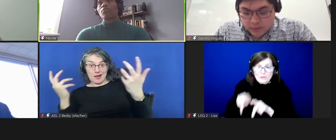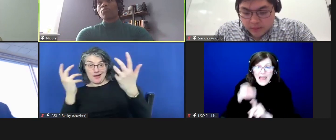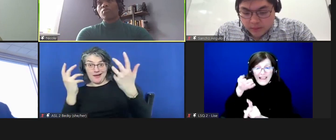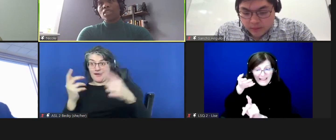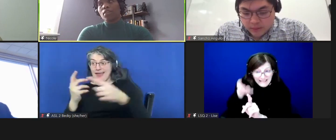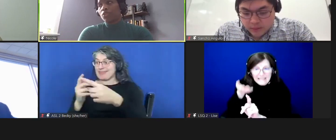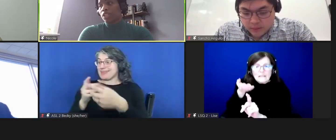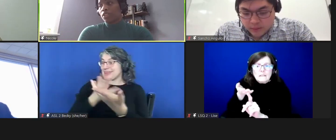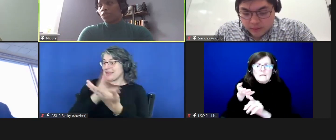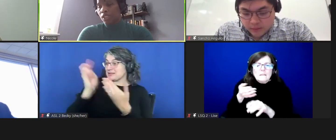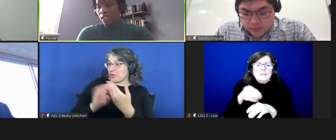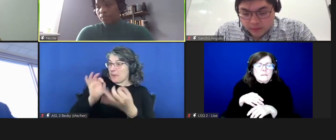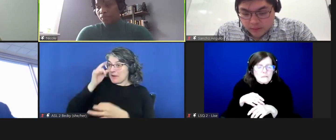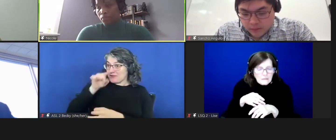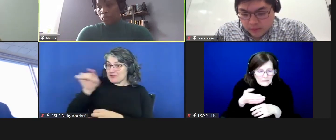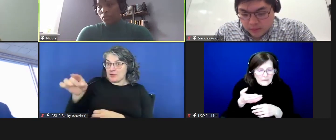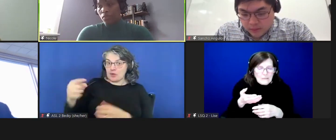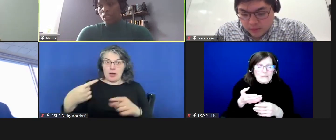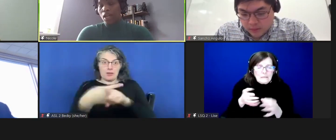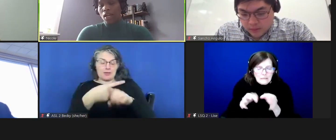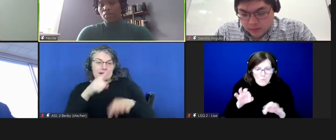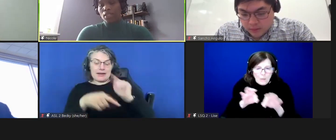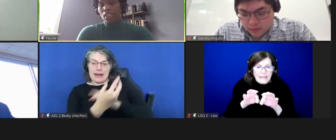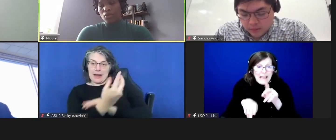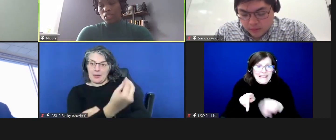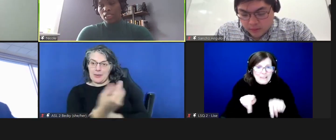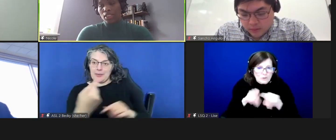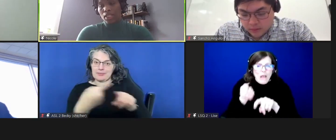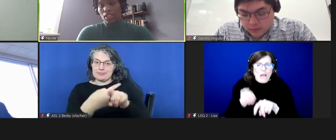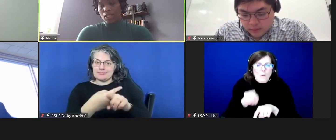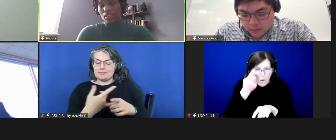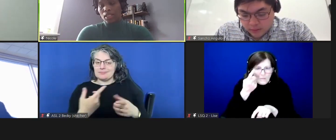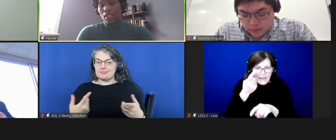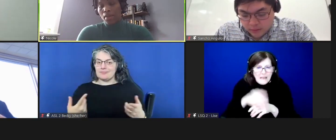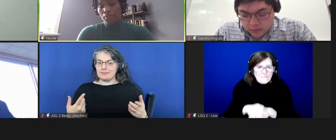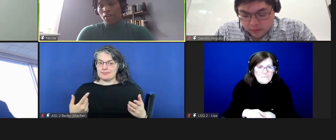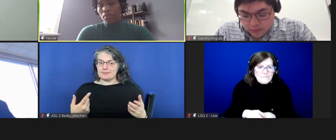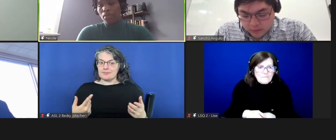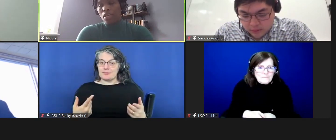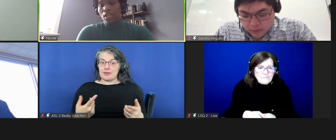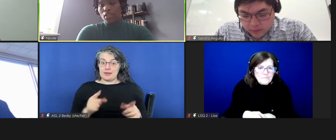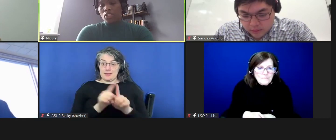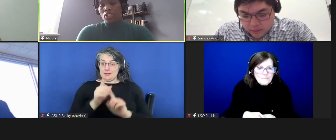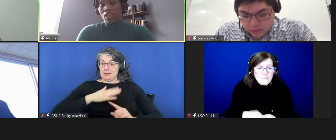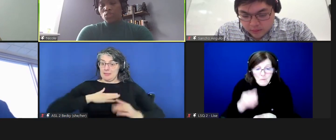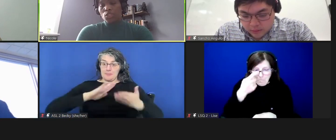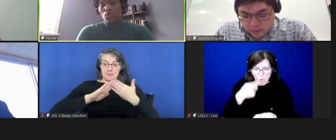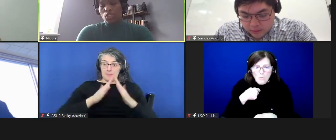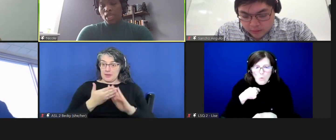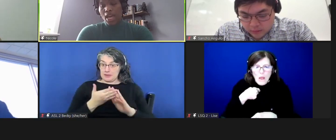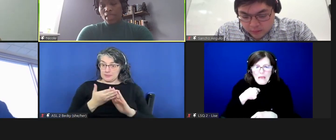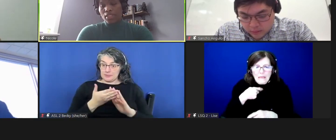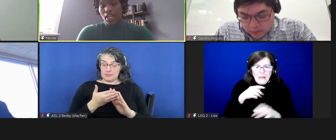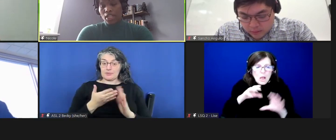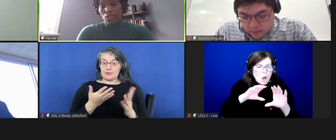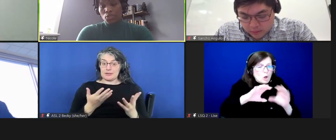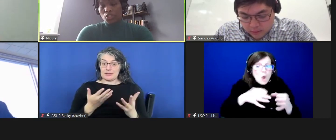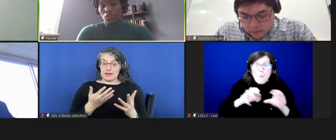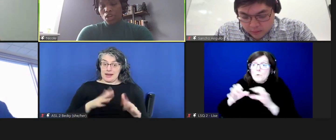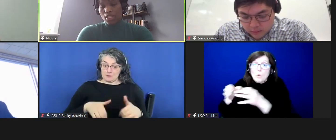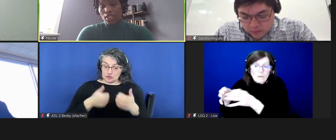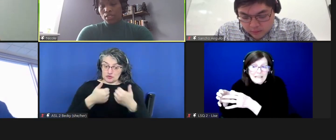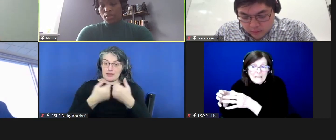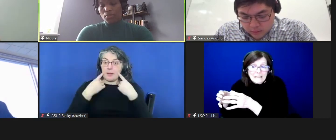comprennent, mais bon, en ce qui me concerne, dans les collectivités dont je